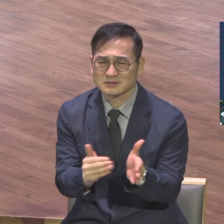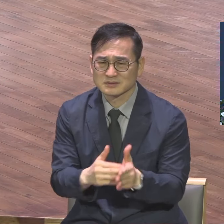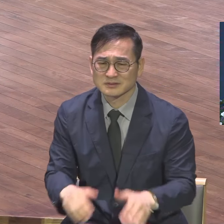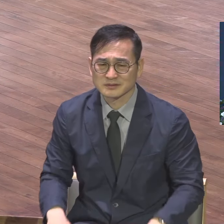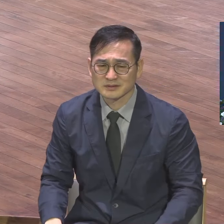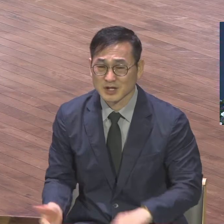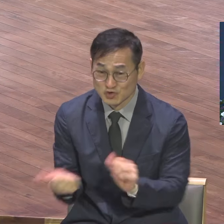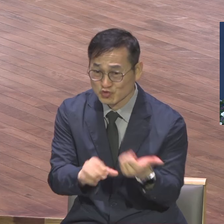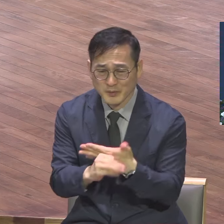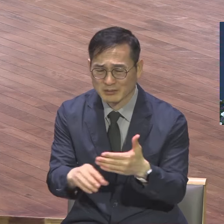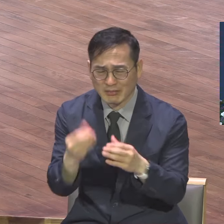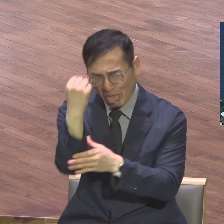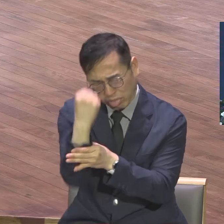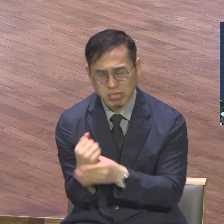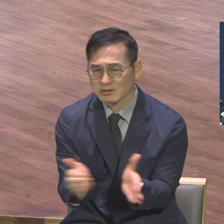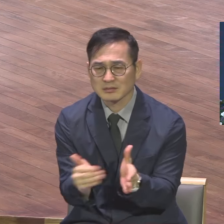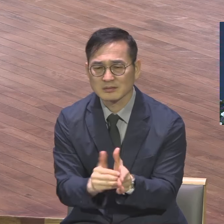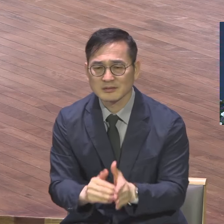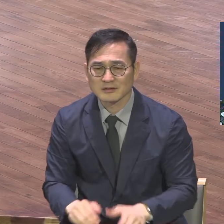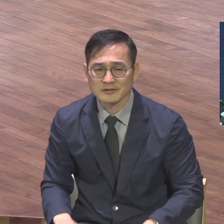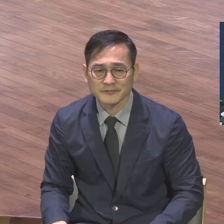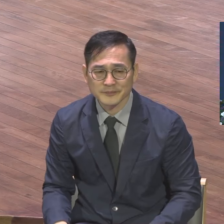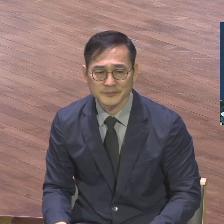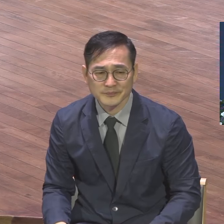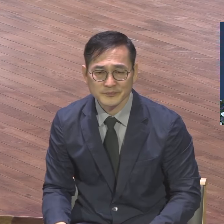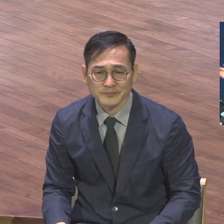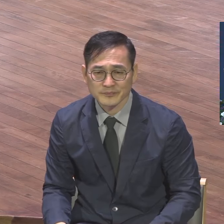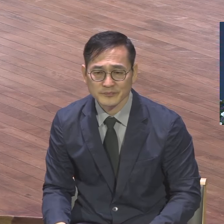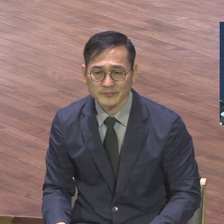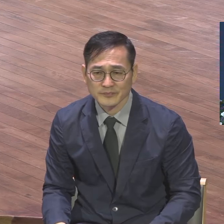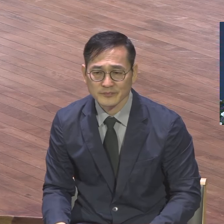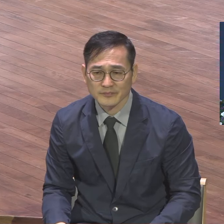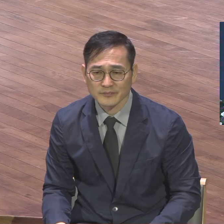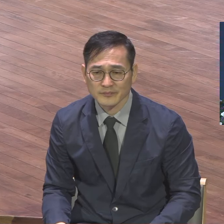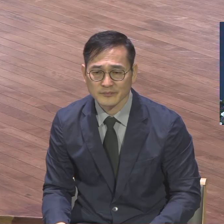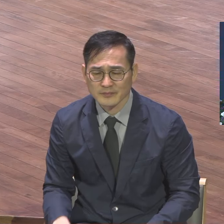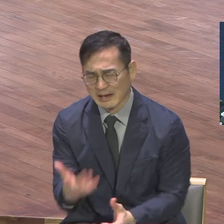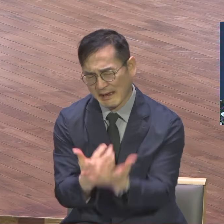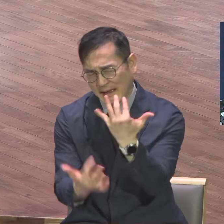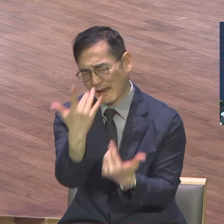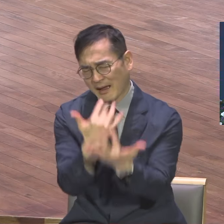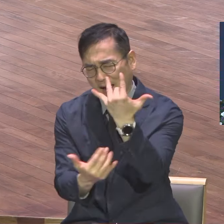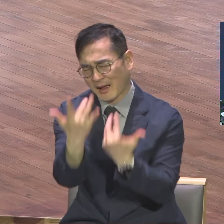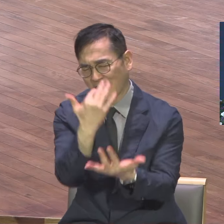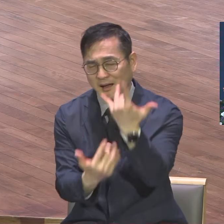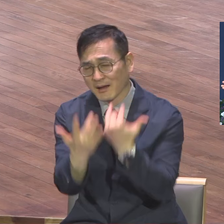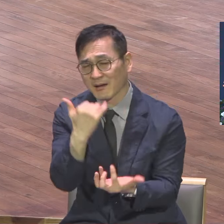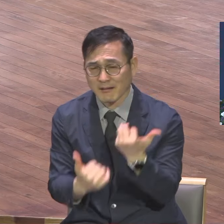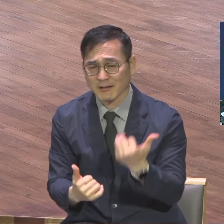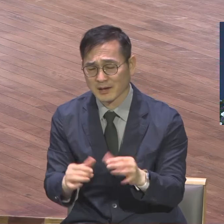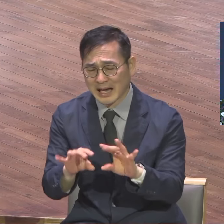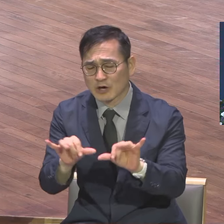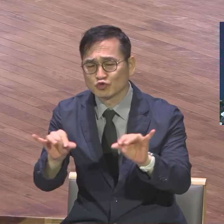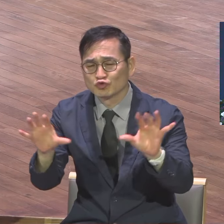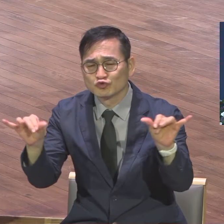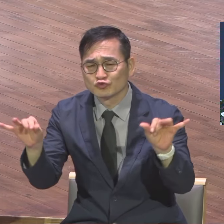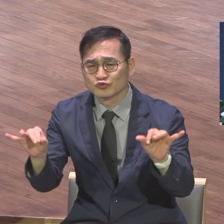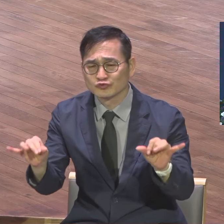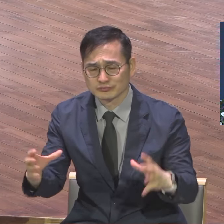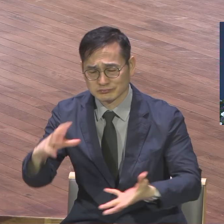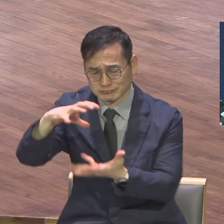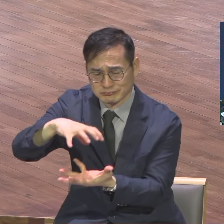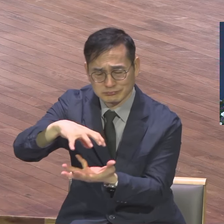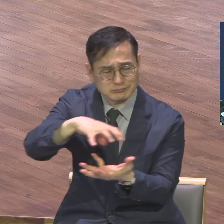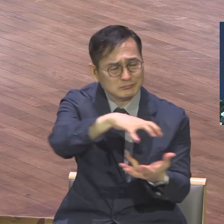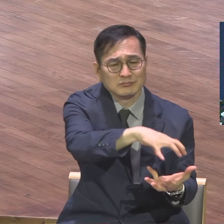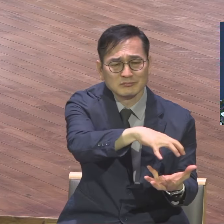이거는 그냥 없애버리면 끝이요. 태워버리면 거의 다 태우잖아요. 저 백제 화장터 끝이고 죄만